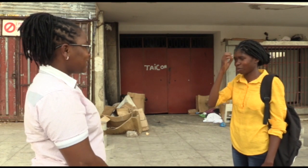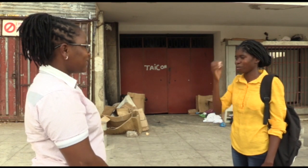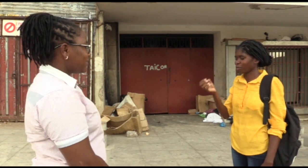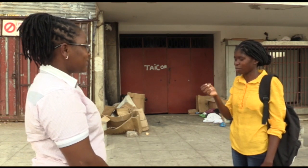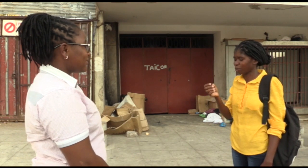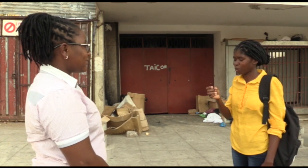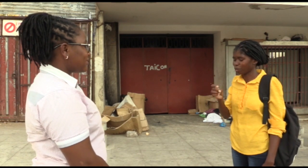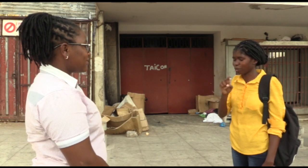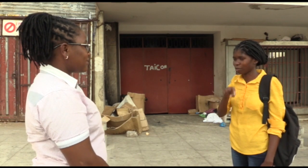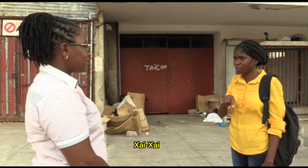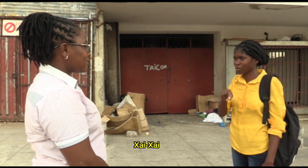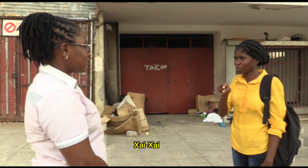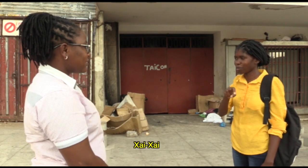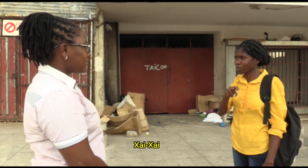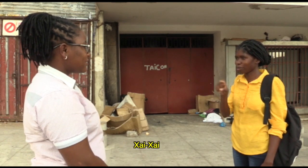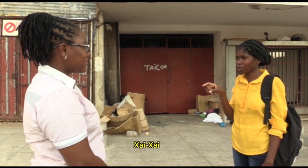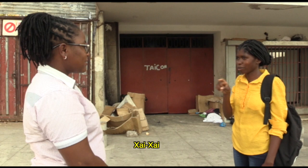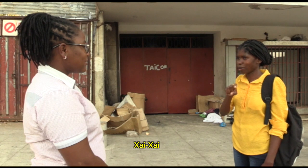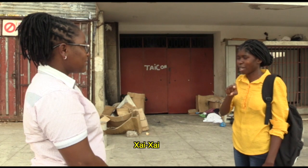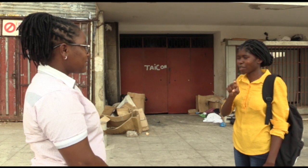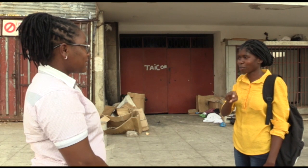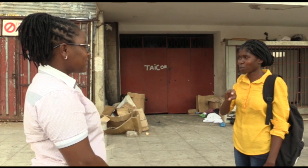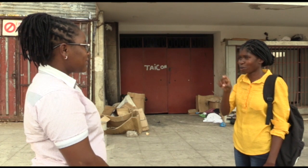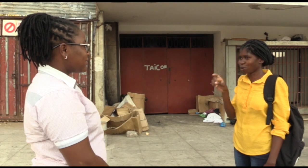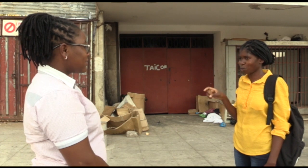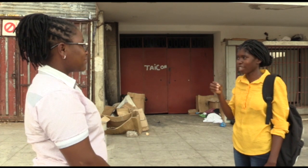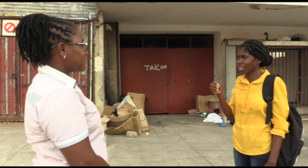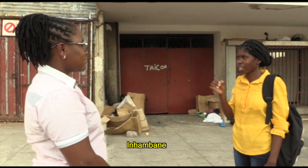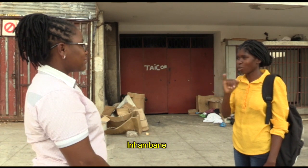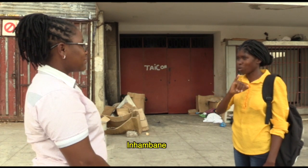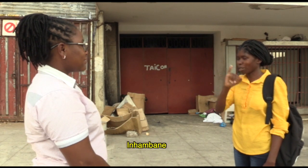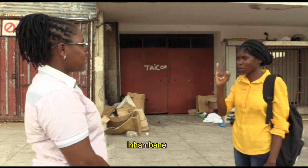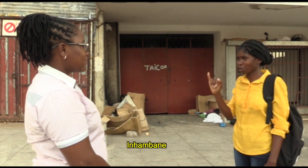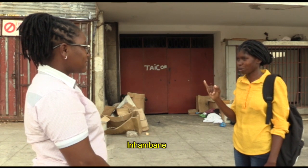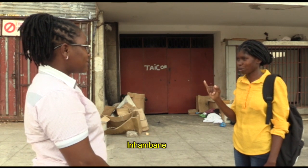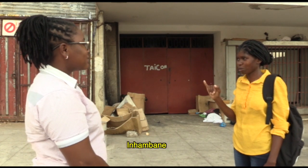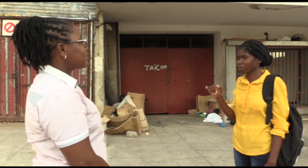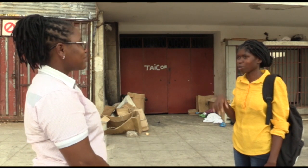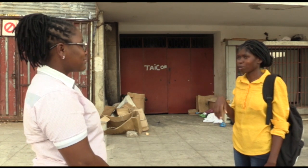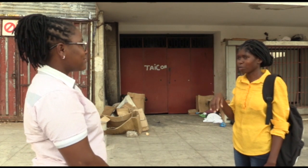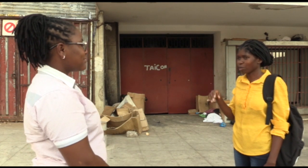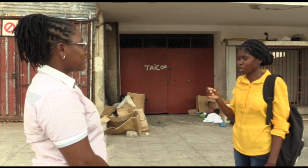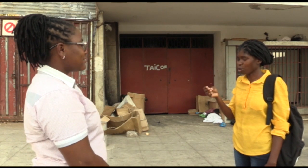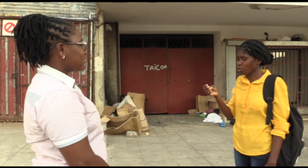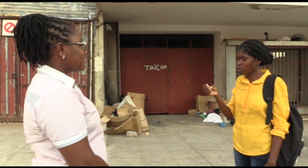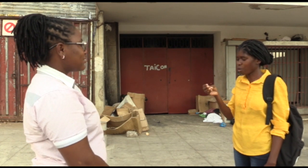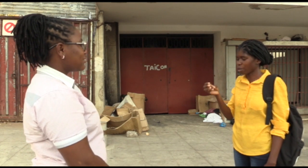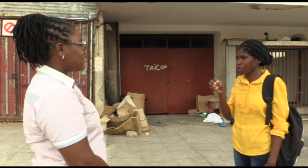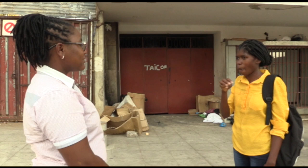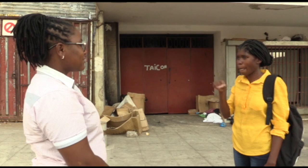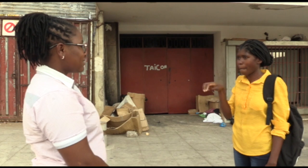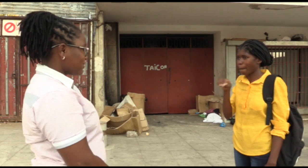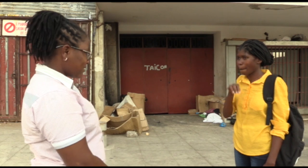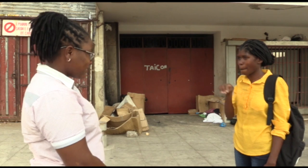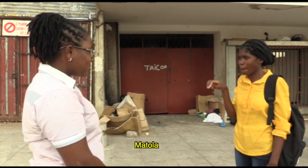Vim para-novacada.